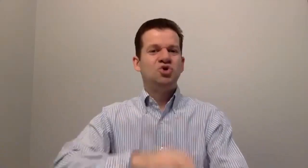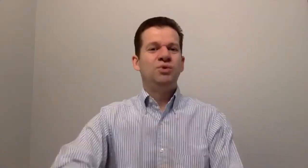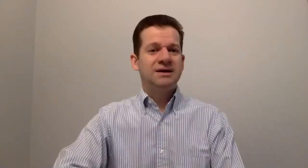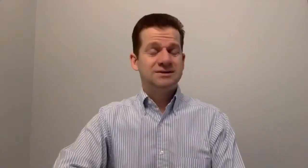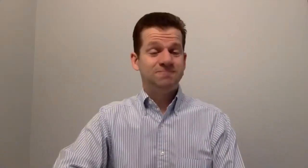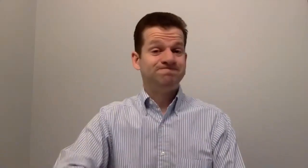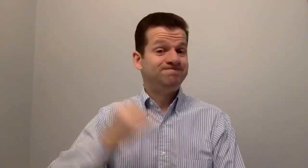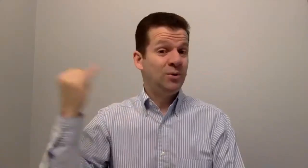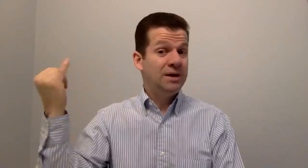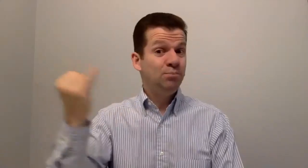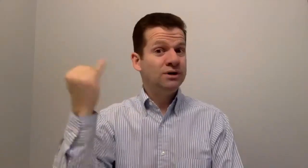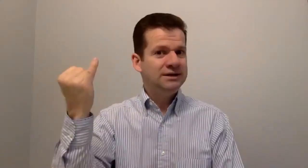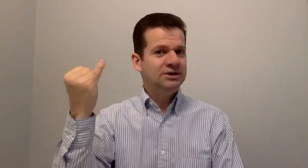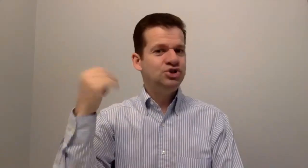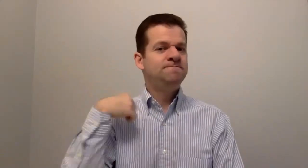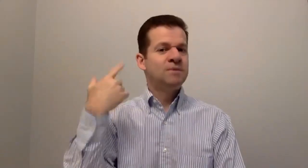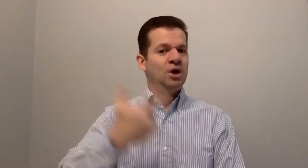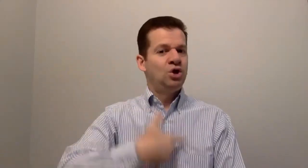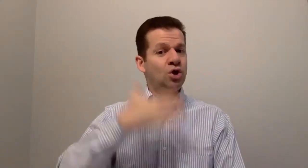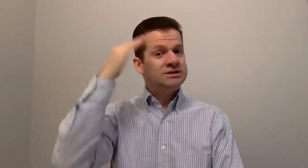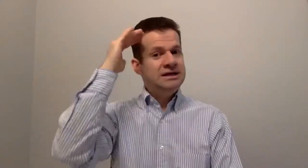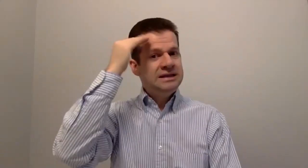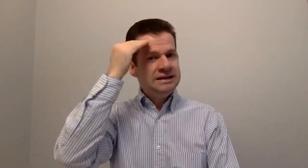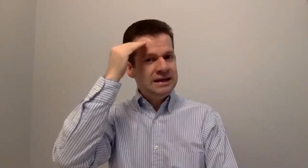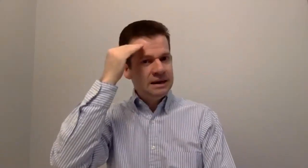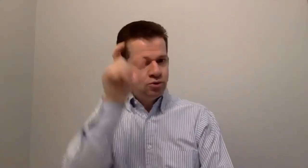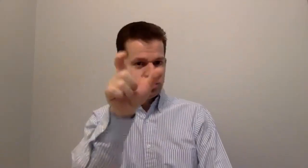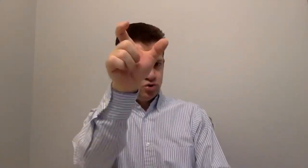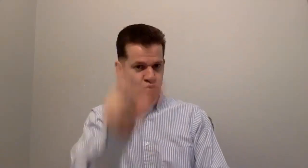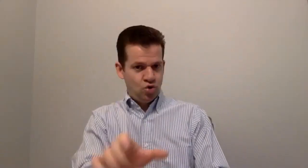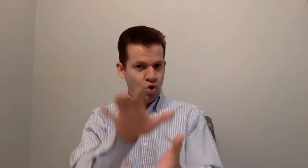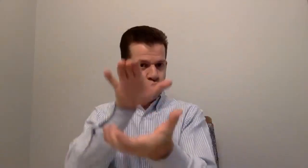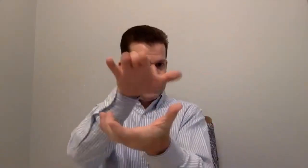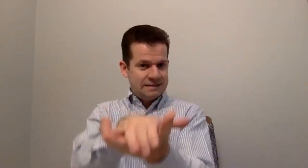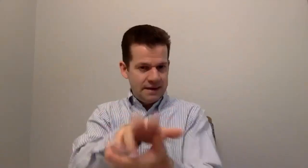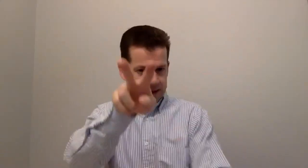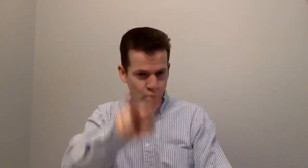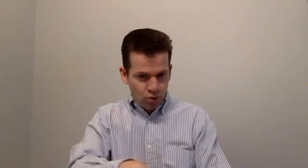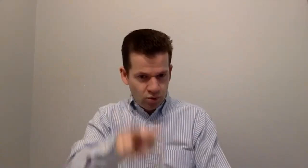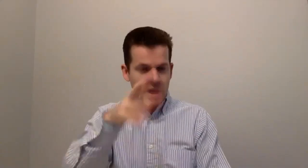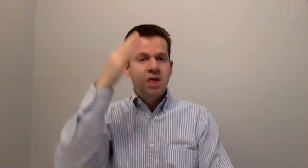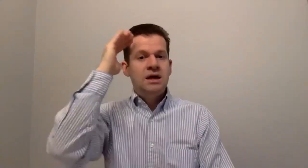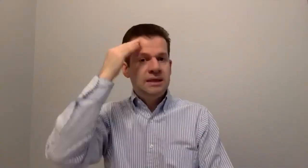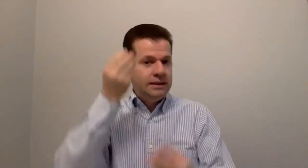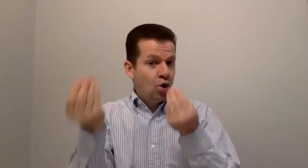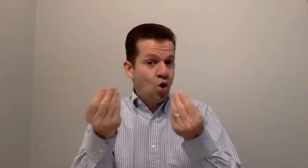de comunicação. Então, é importante nós entendermos o casamento, entender